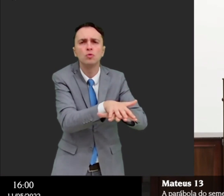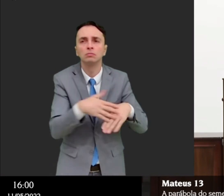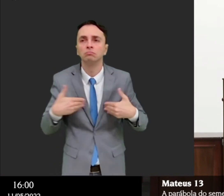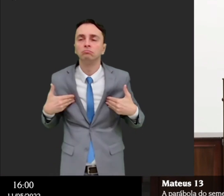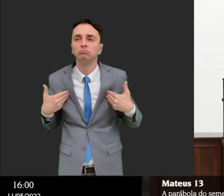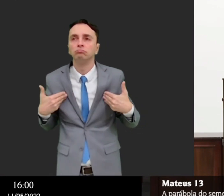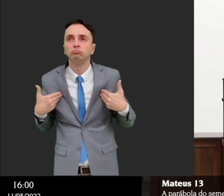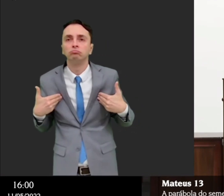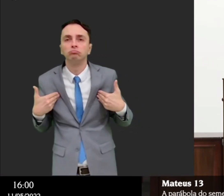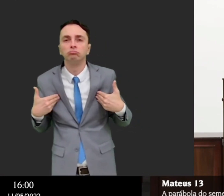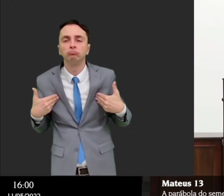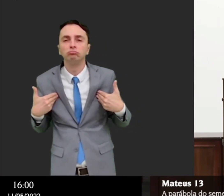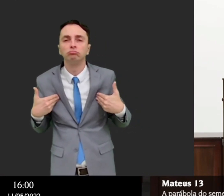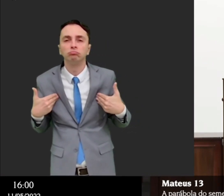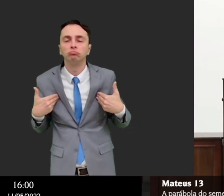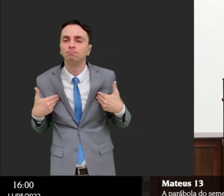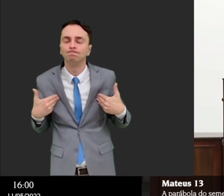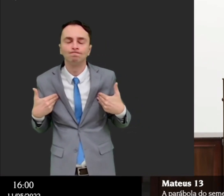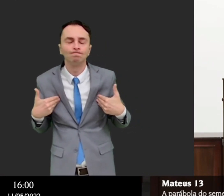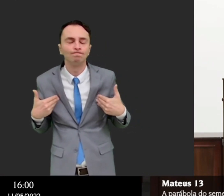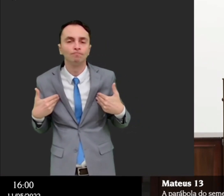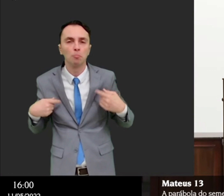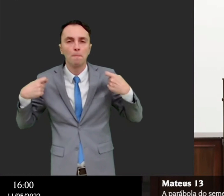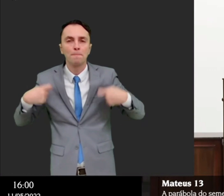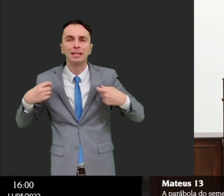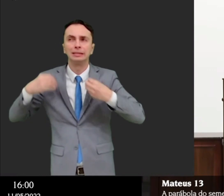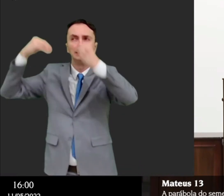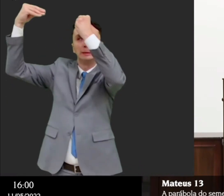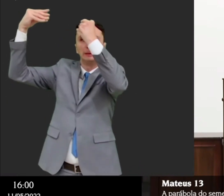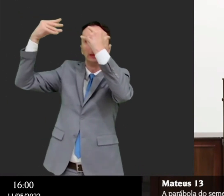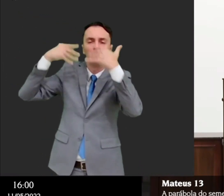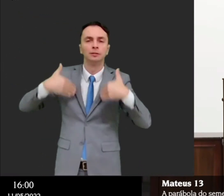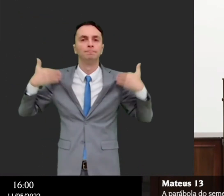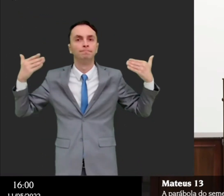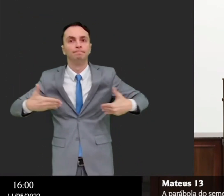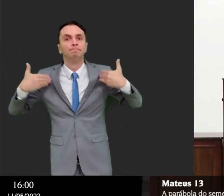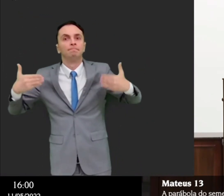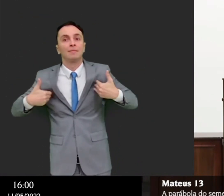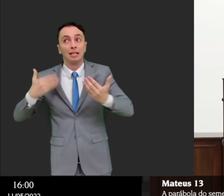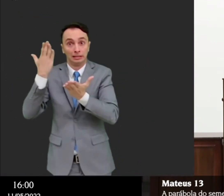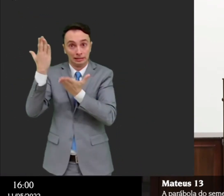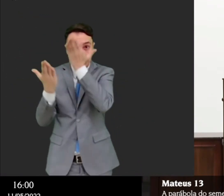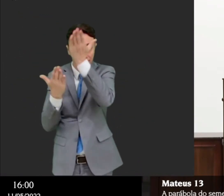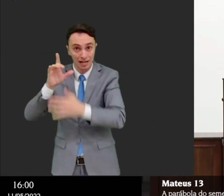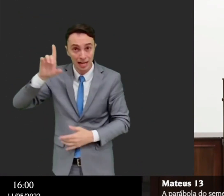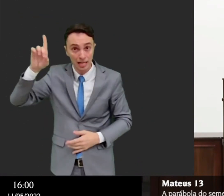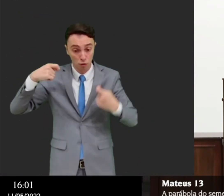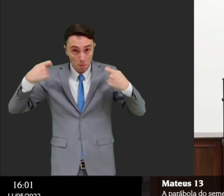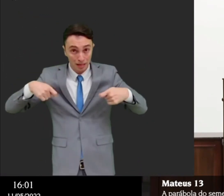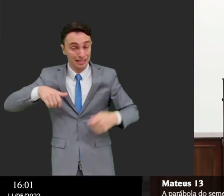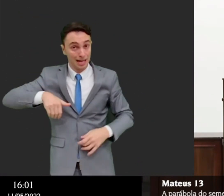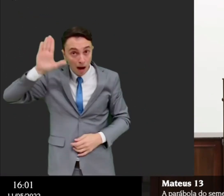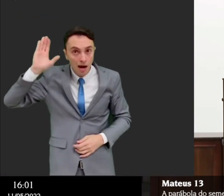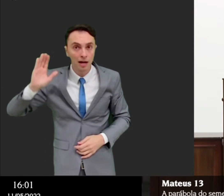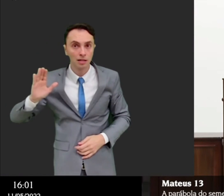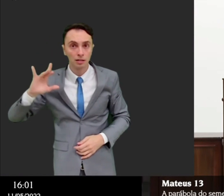tem não vai sair do teu coração. A alegria que você tem de servir a Deus vai aumentar.